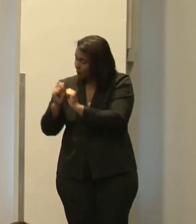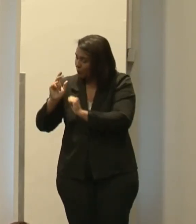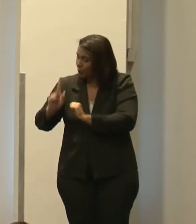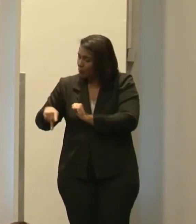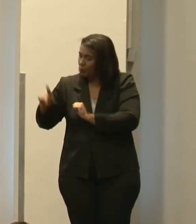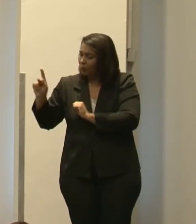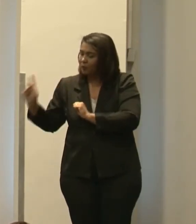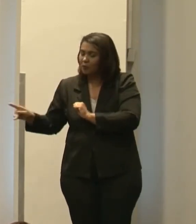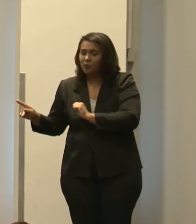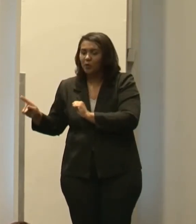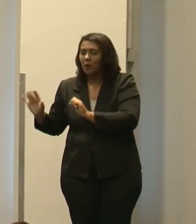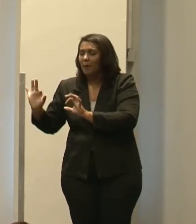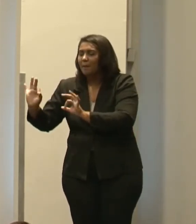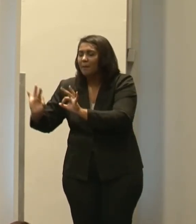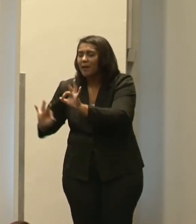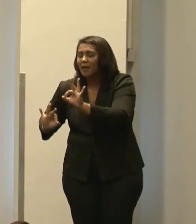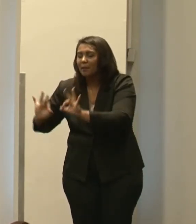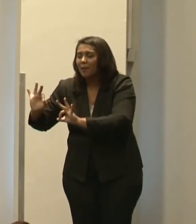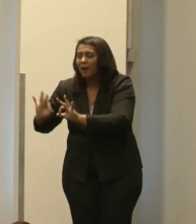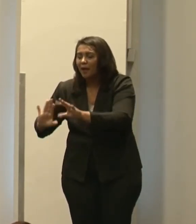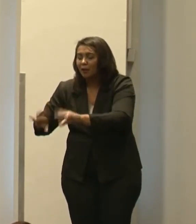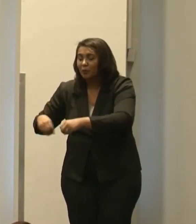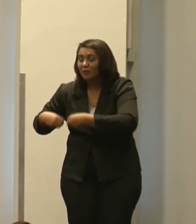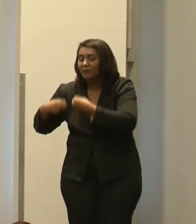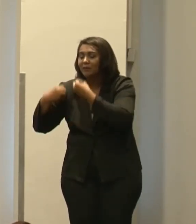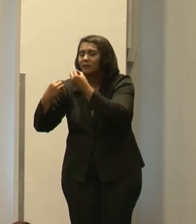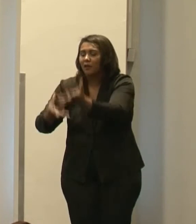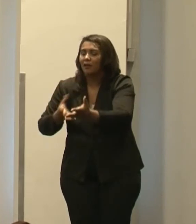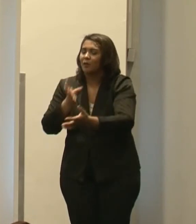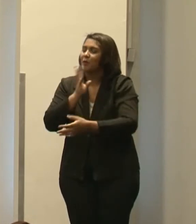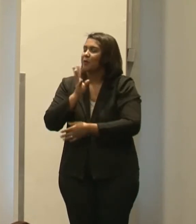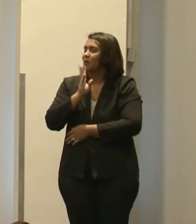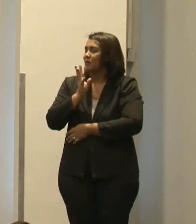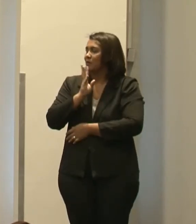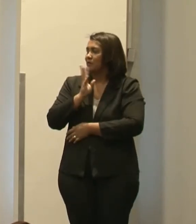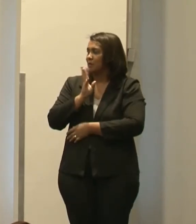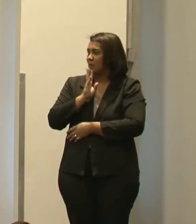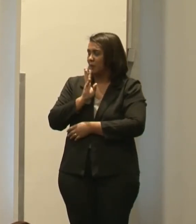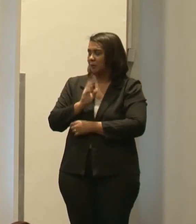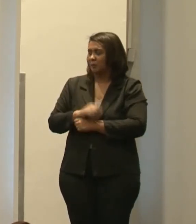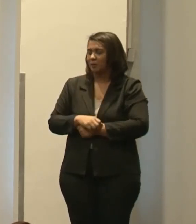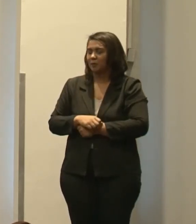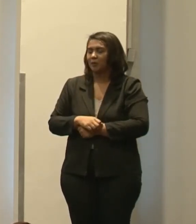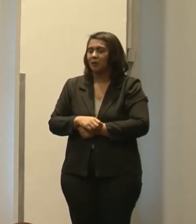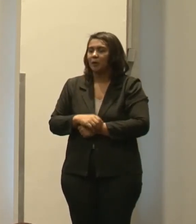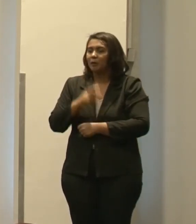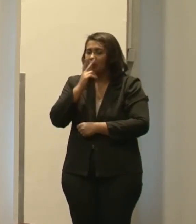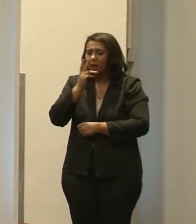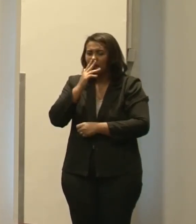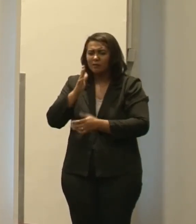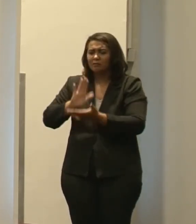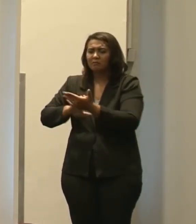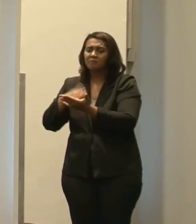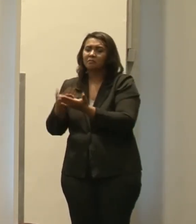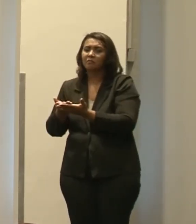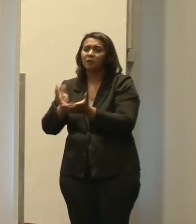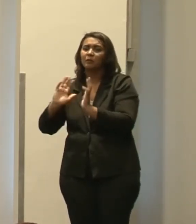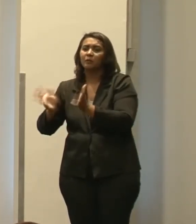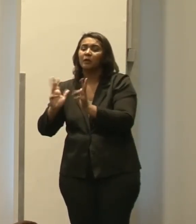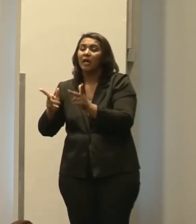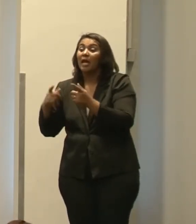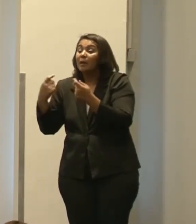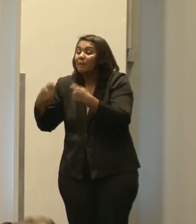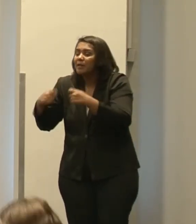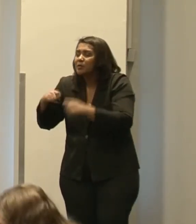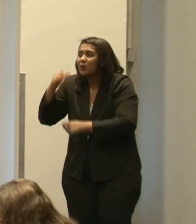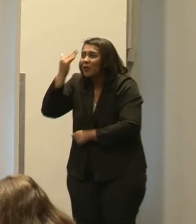eles construíram conhecimento. Por quê? Porque ao invés dele apenas traduzir, ele teve que